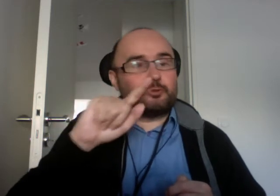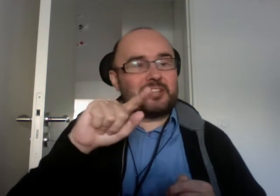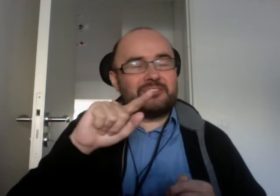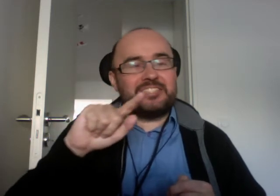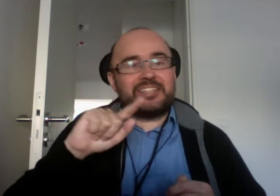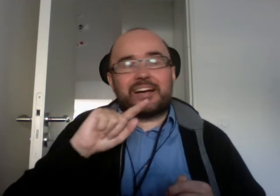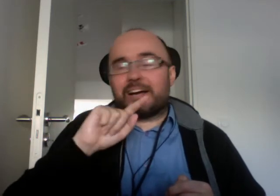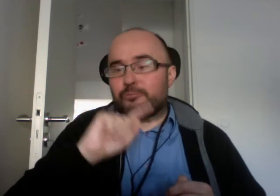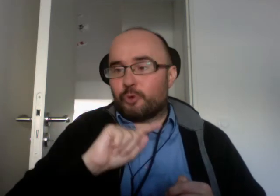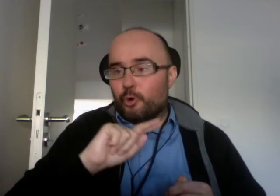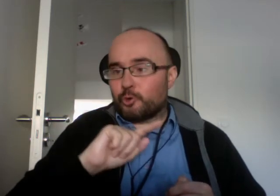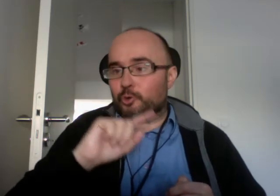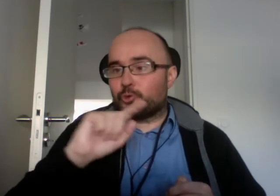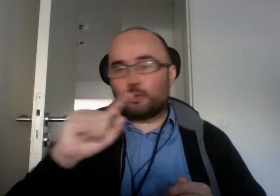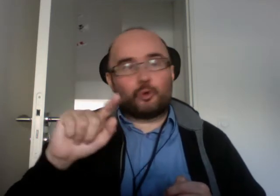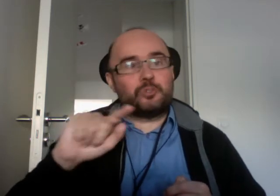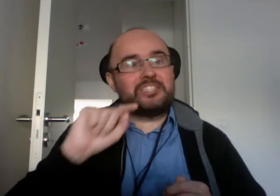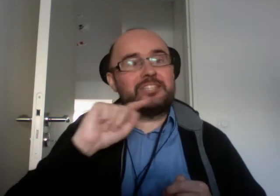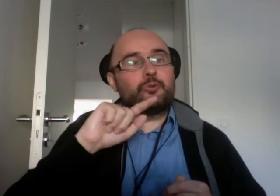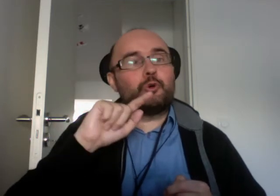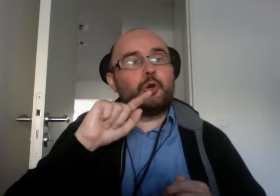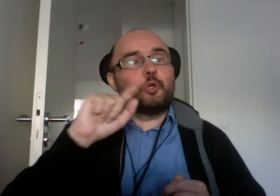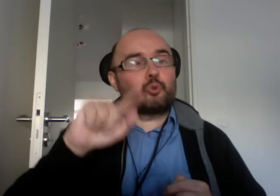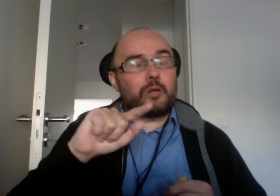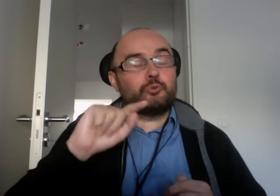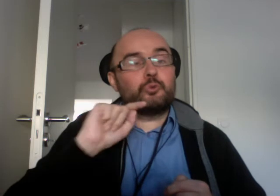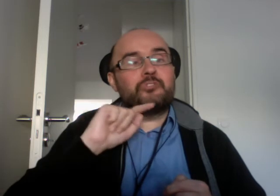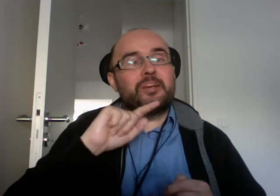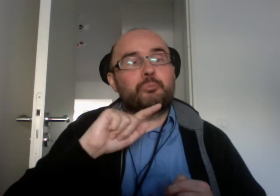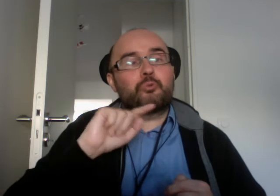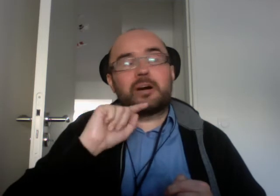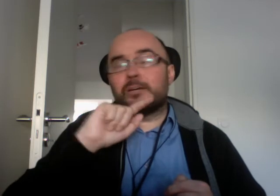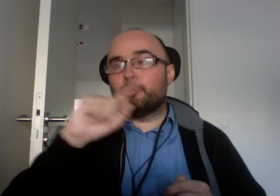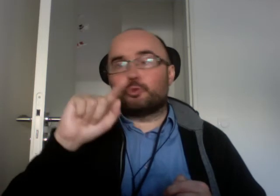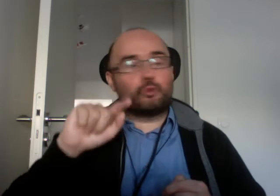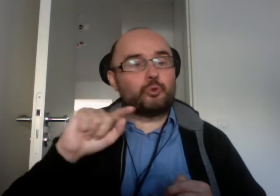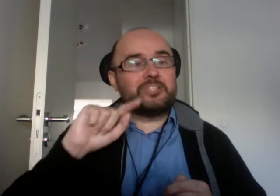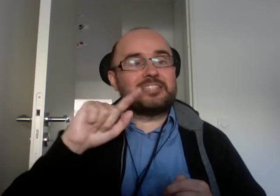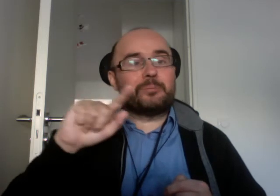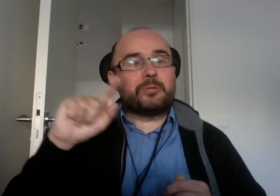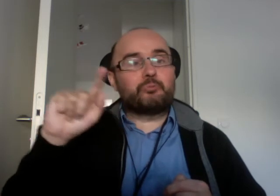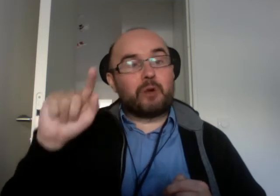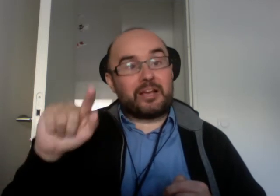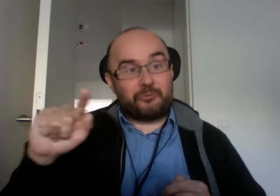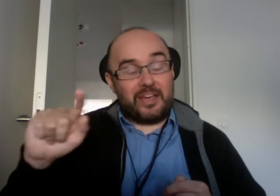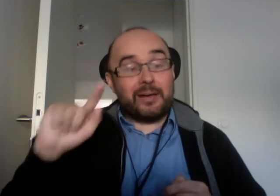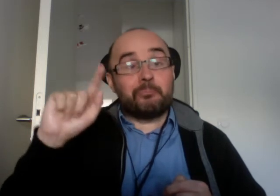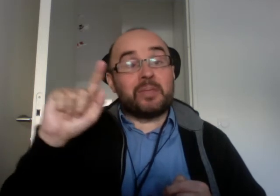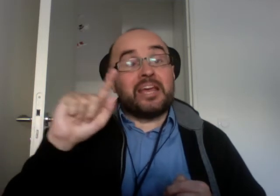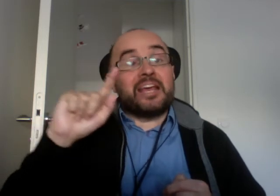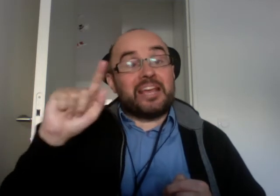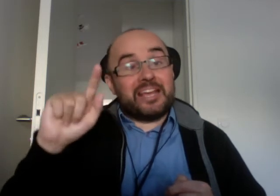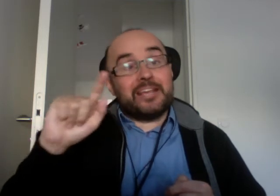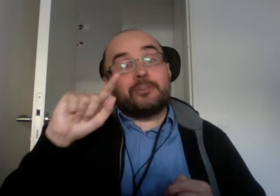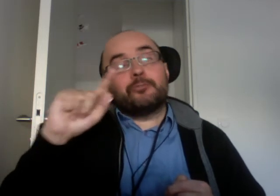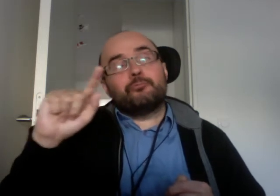invite à vous rendre sur le site www.letonneaudesamis.fr et vous